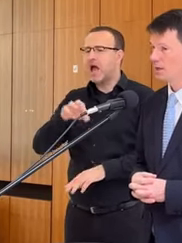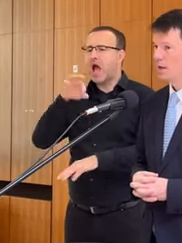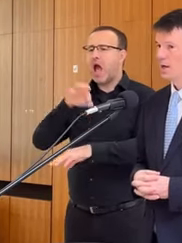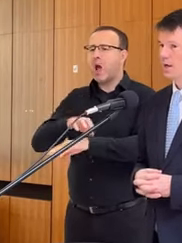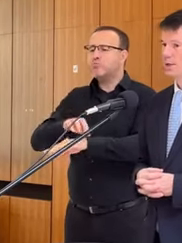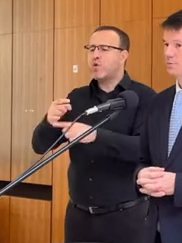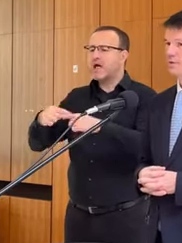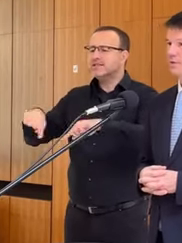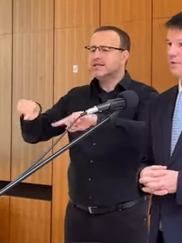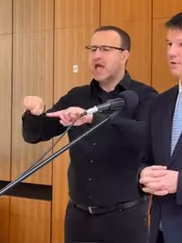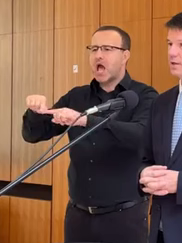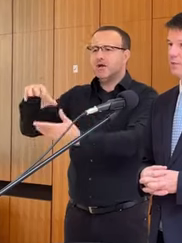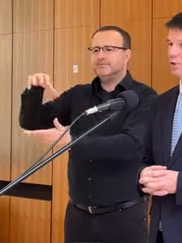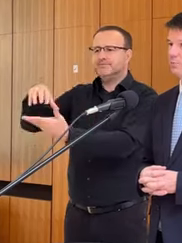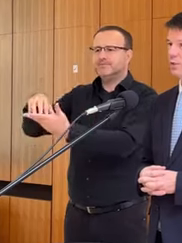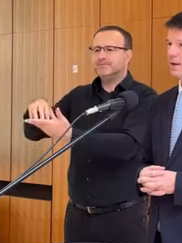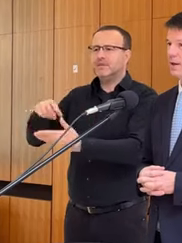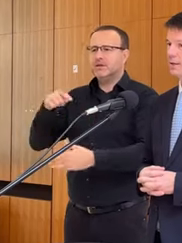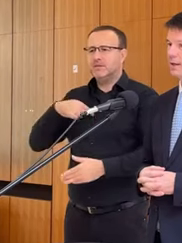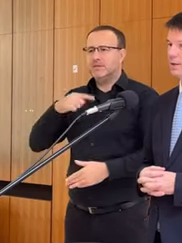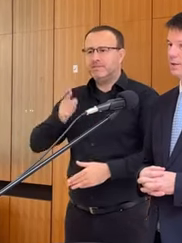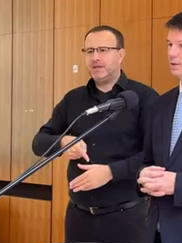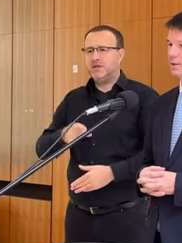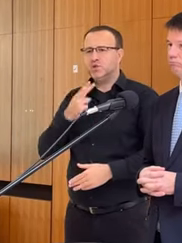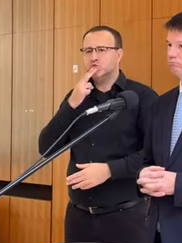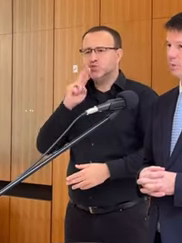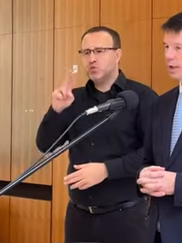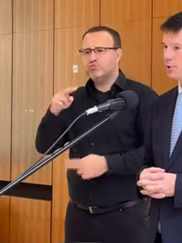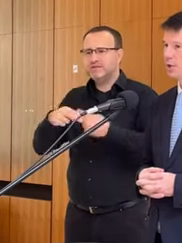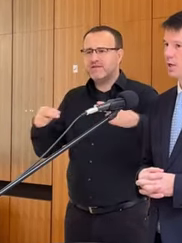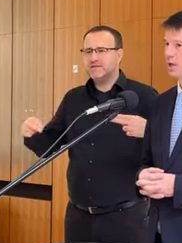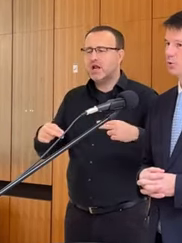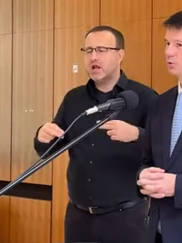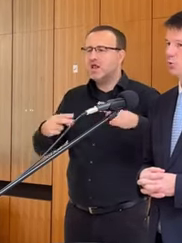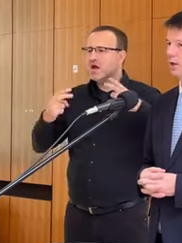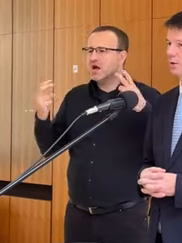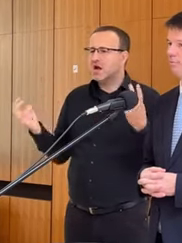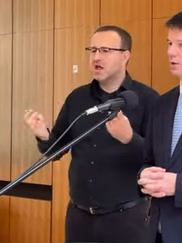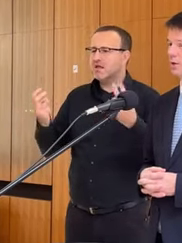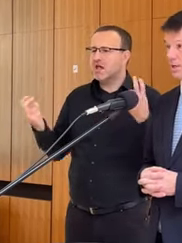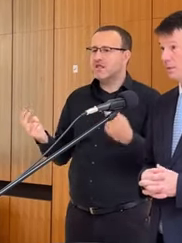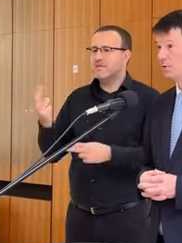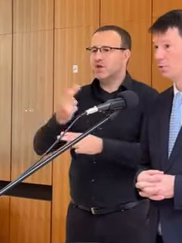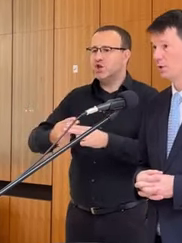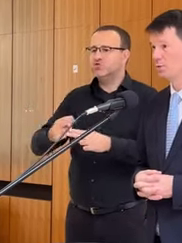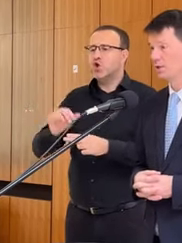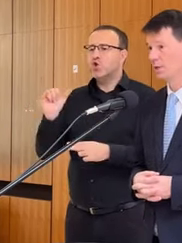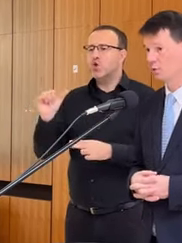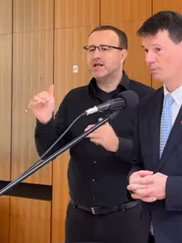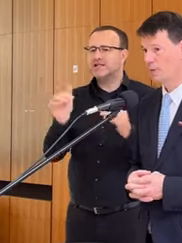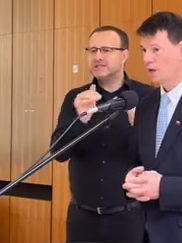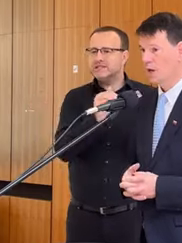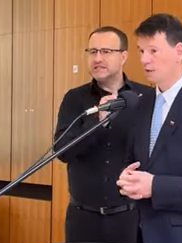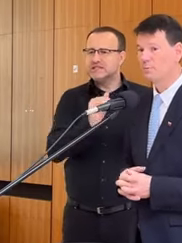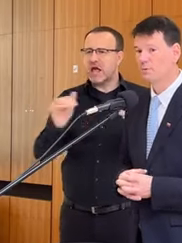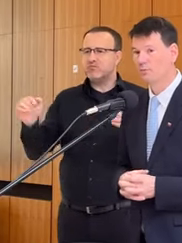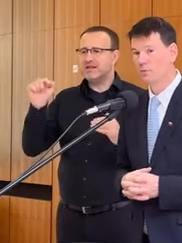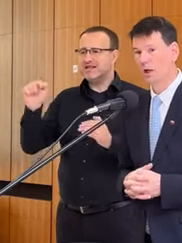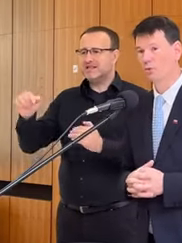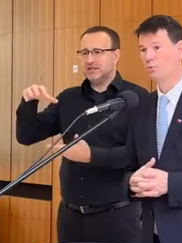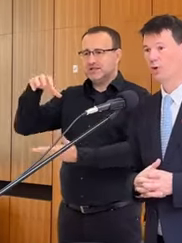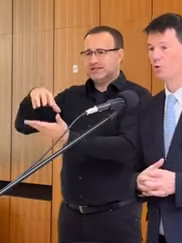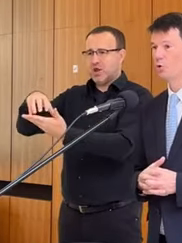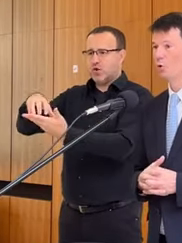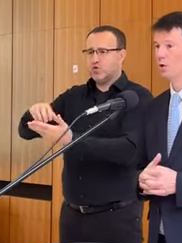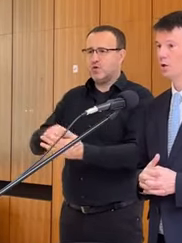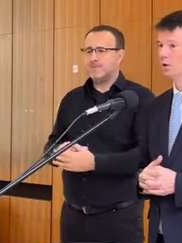sektora, kde sme sa zaviazali, že budeme hľadať riešenia, ktoré stabilizujú tento sektor. A tam by som veľmi